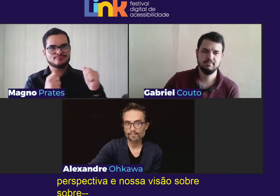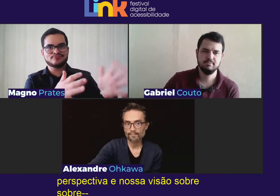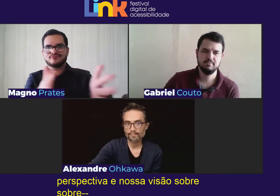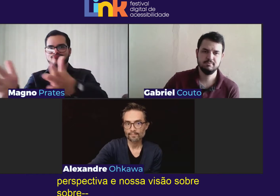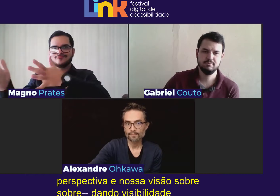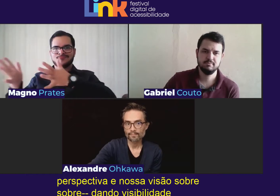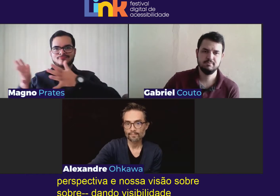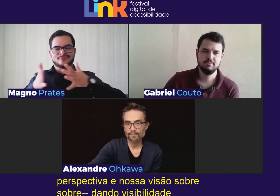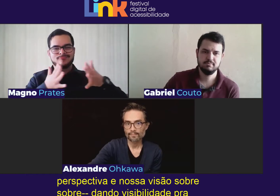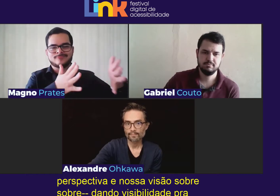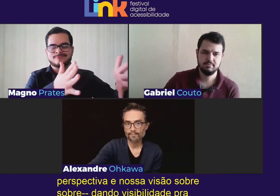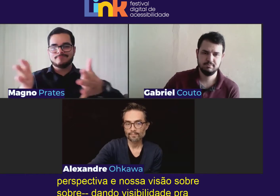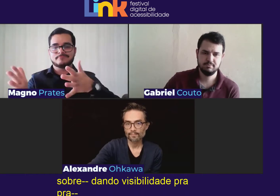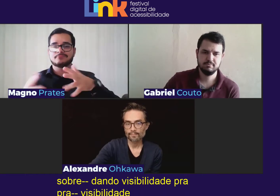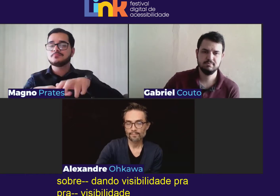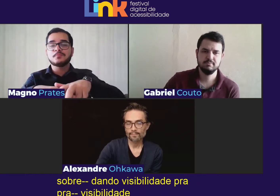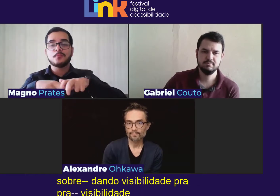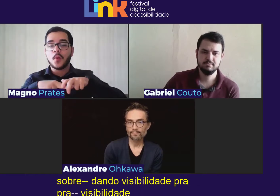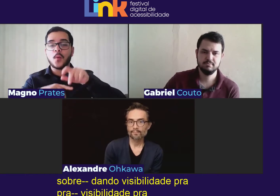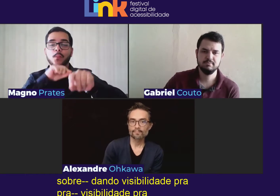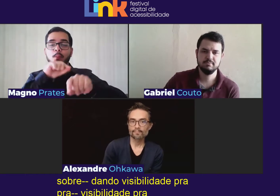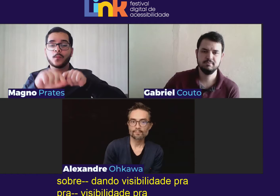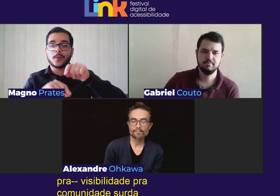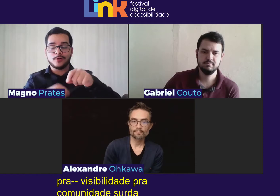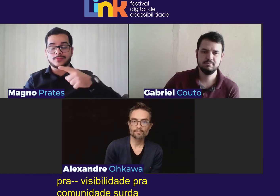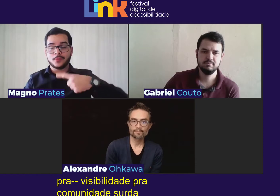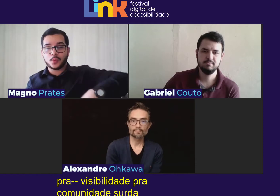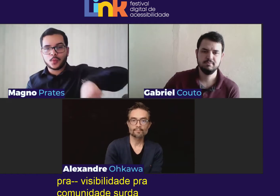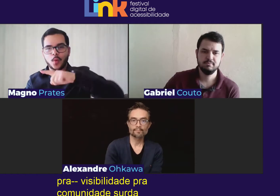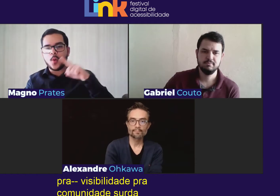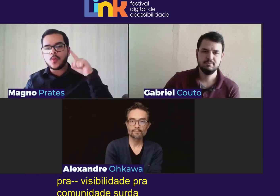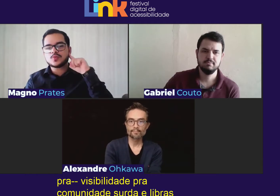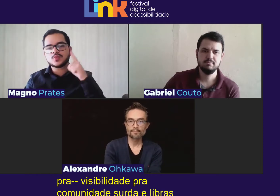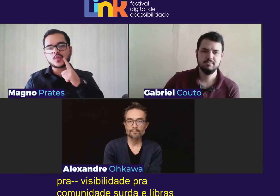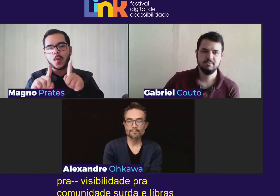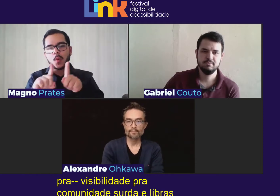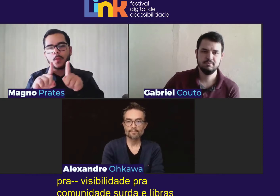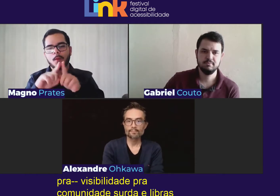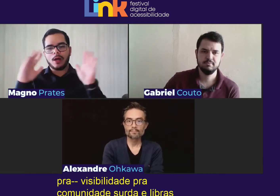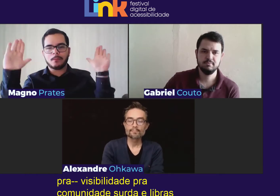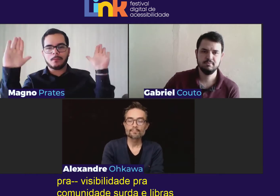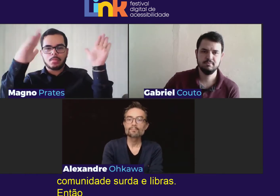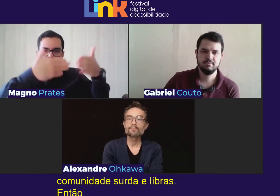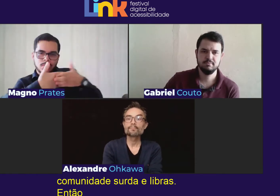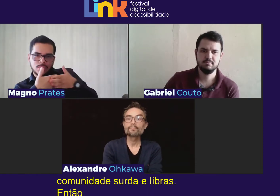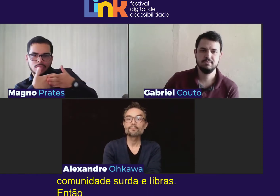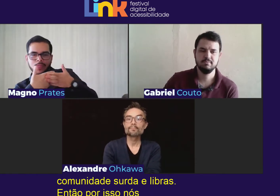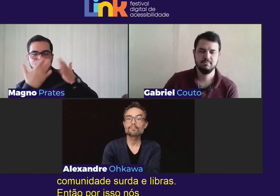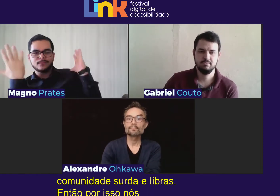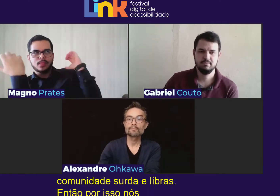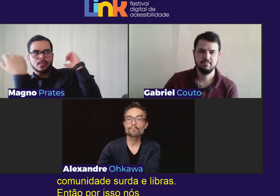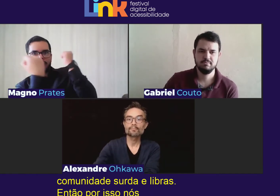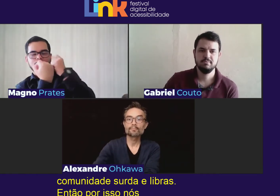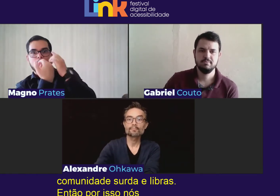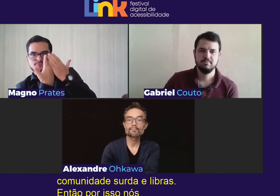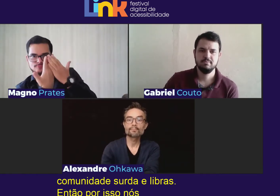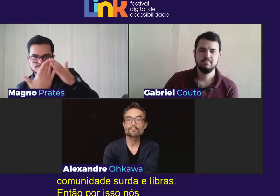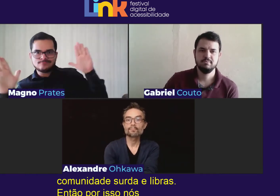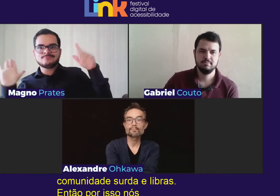a comunidade surda e para Libras. Então, por isso, nós, surdos, não nos